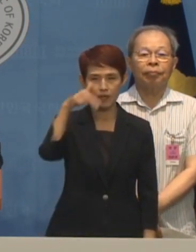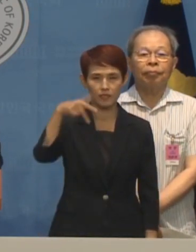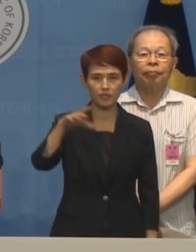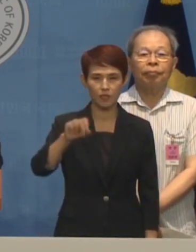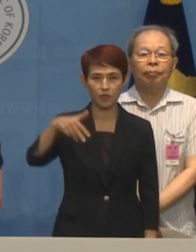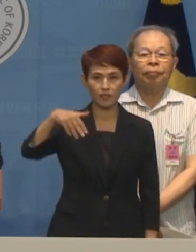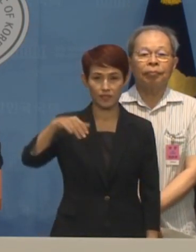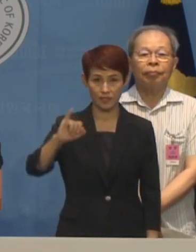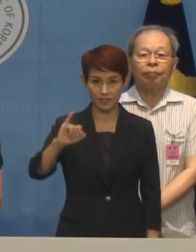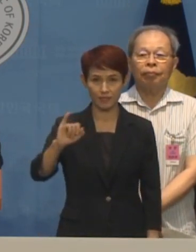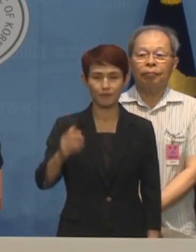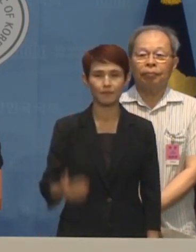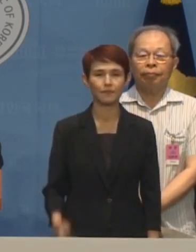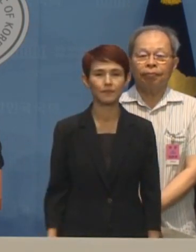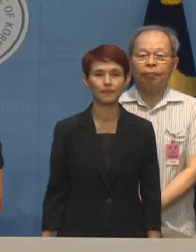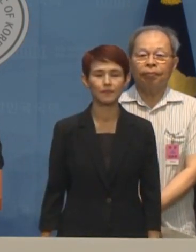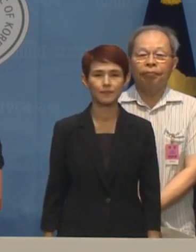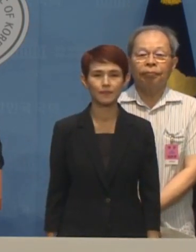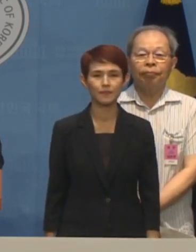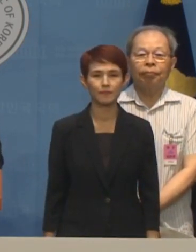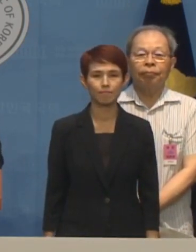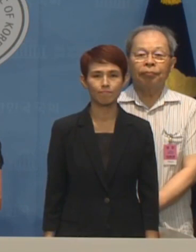박정치 선생님 오셨습니다.